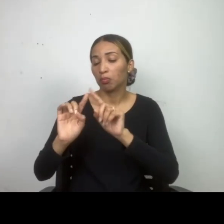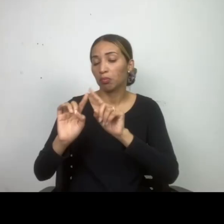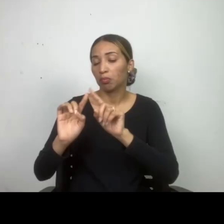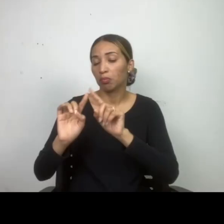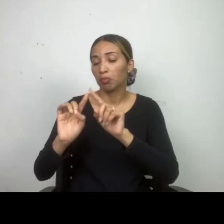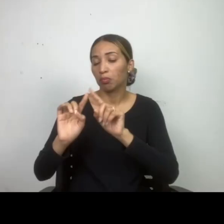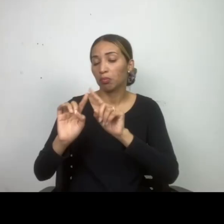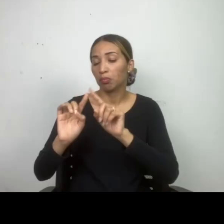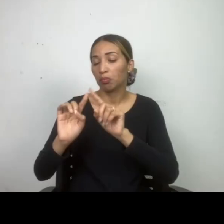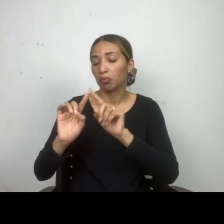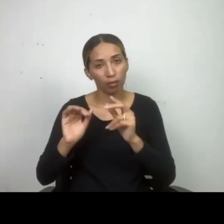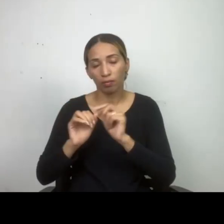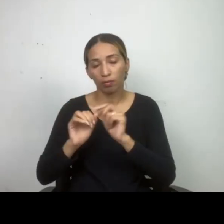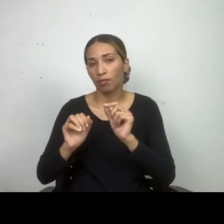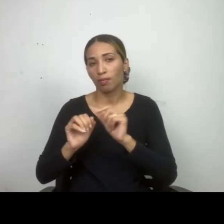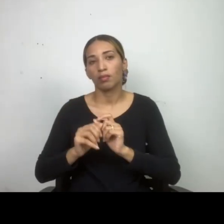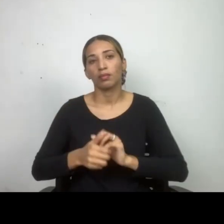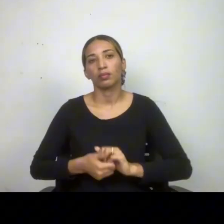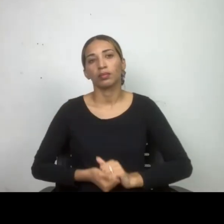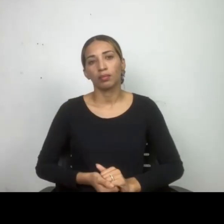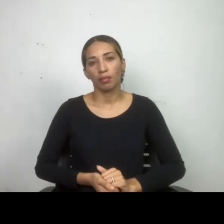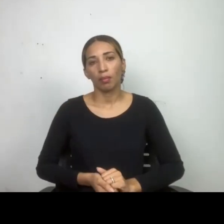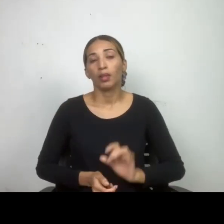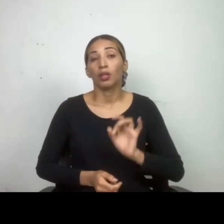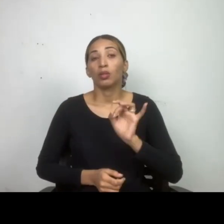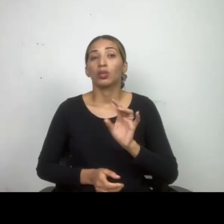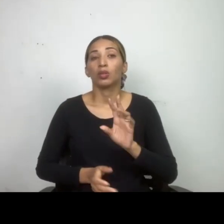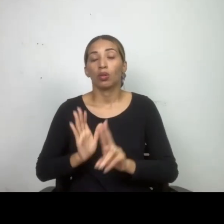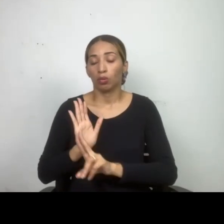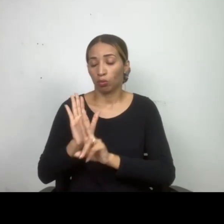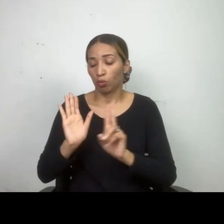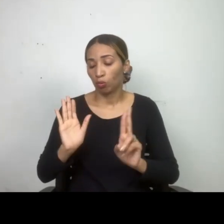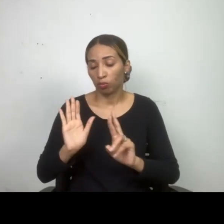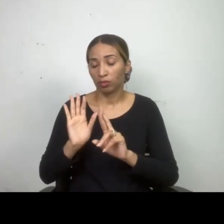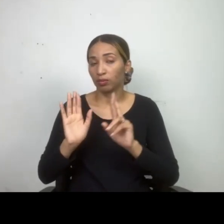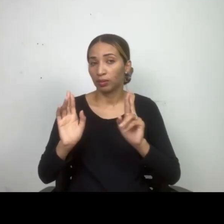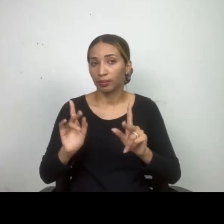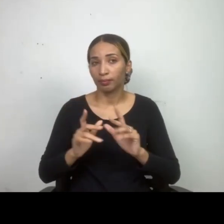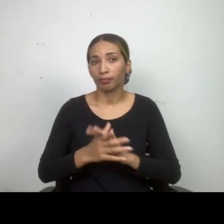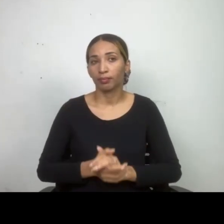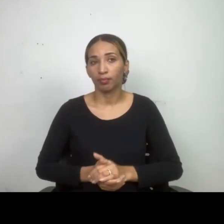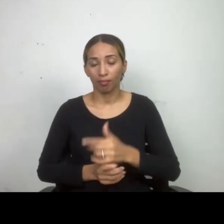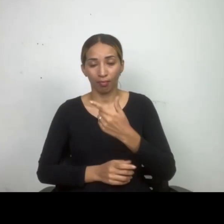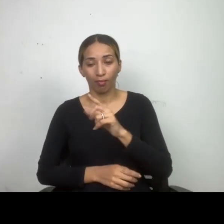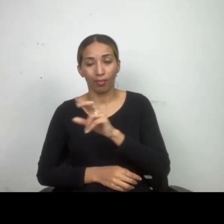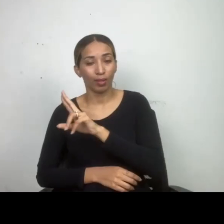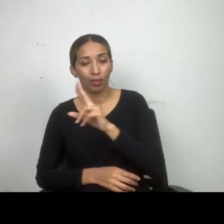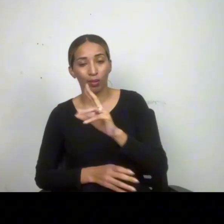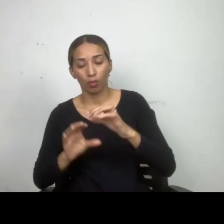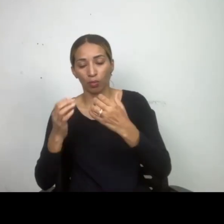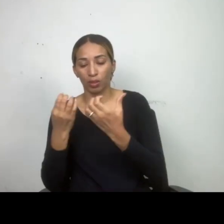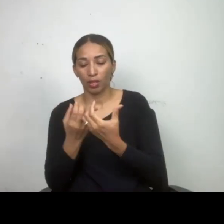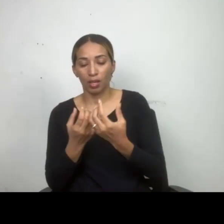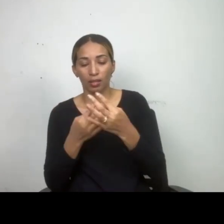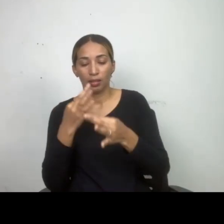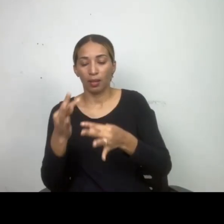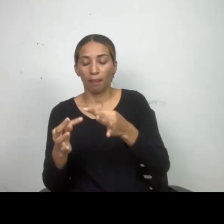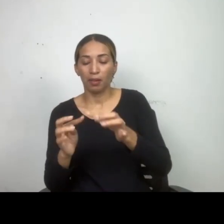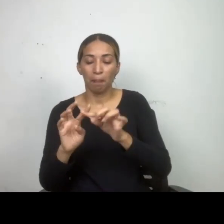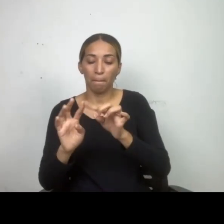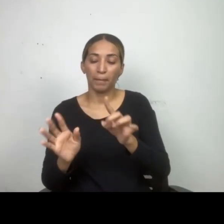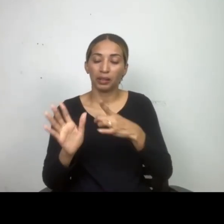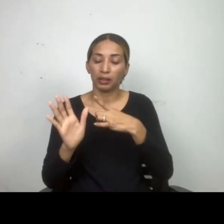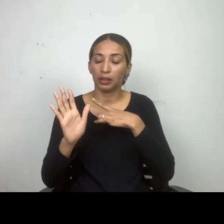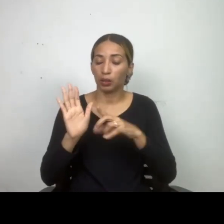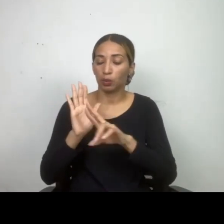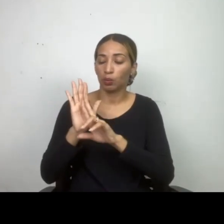né? Apesar de ter um nome diferente, mas ele não tem lá o nome comunidade terapêutica, mas eles têm um nome que é de apoio,